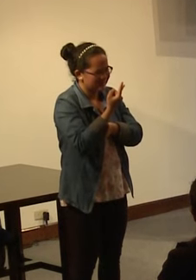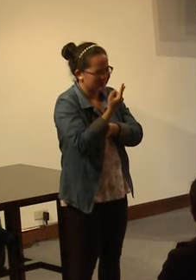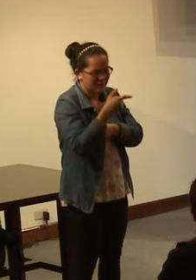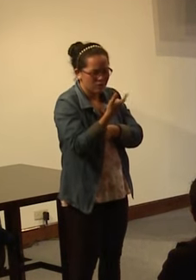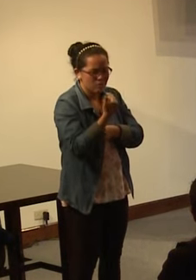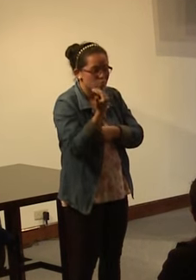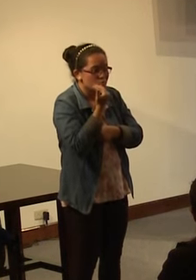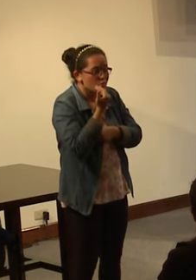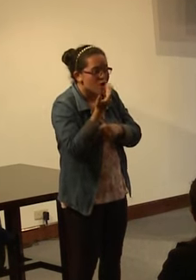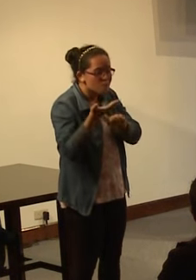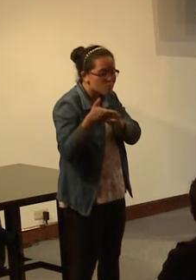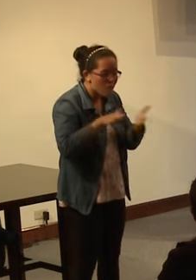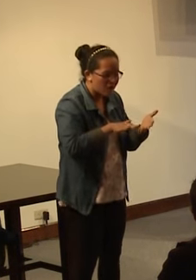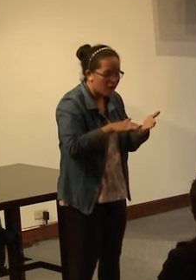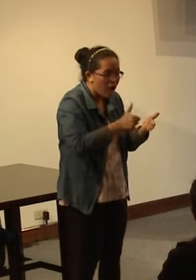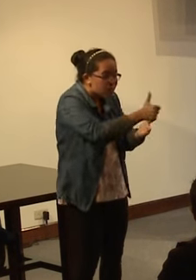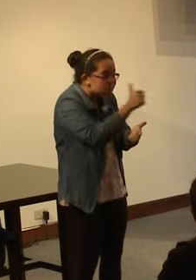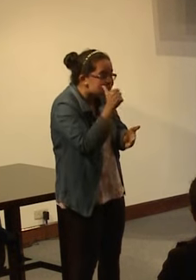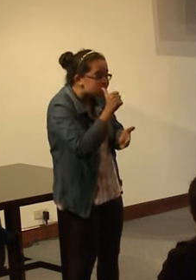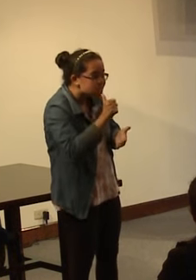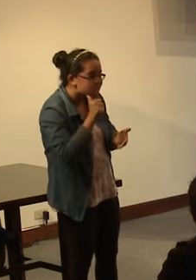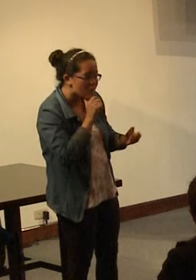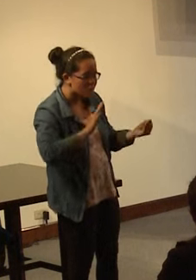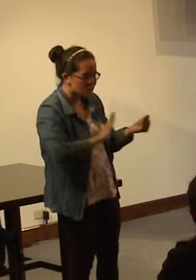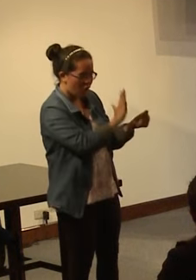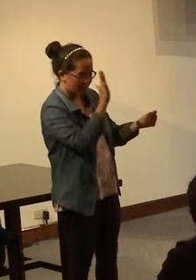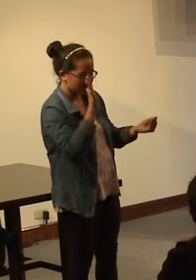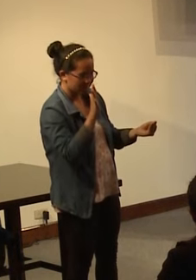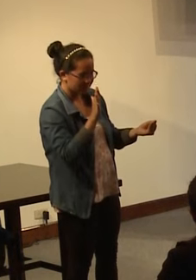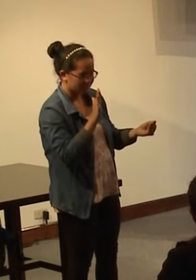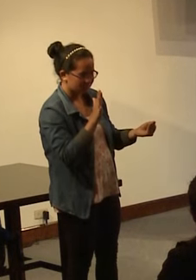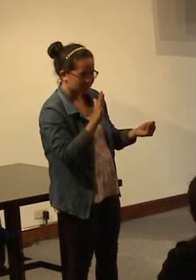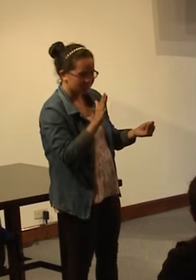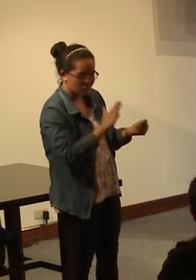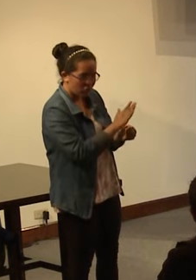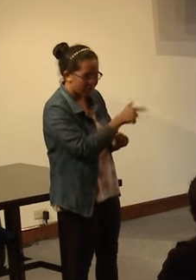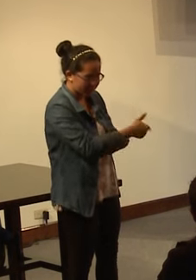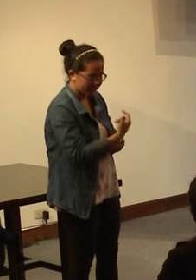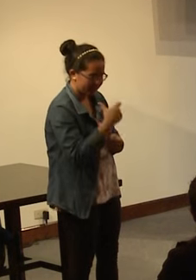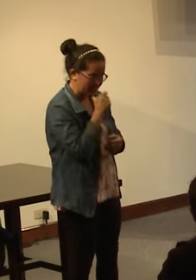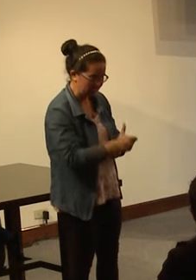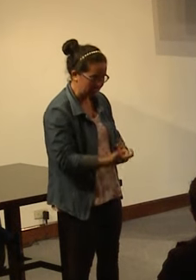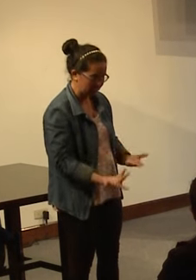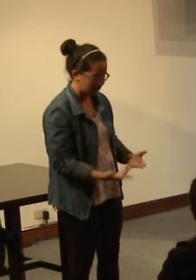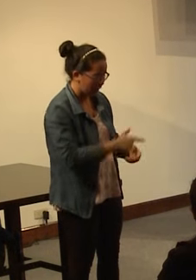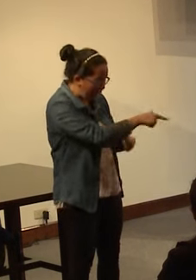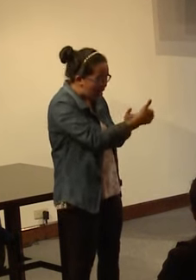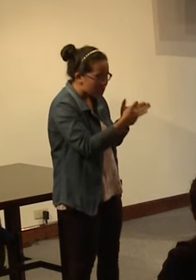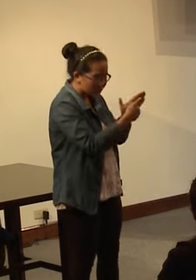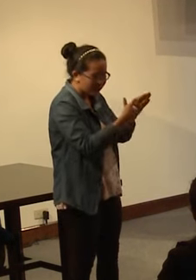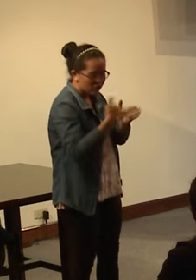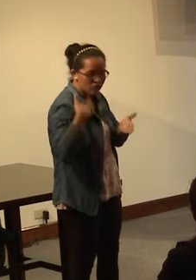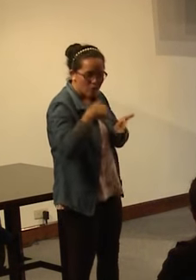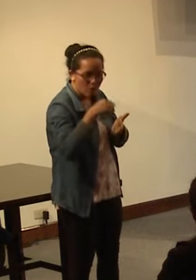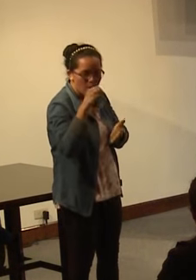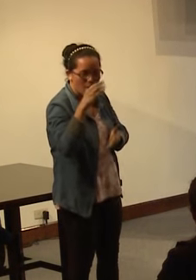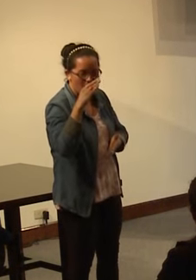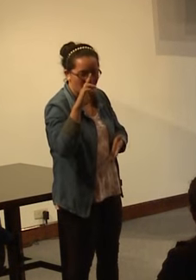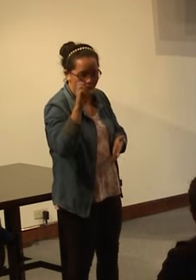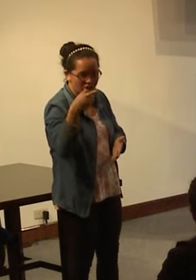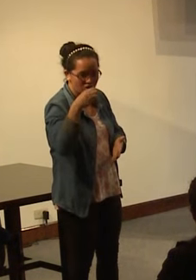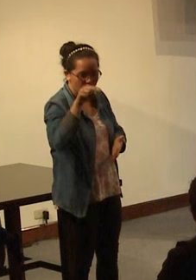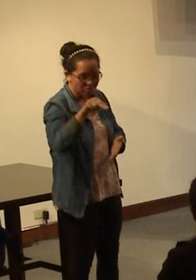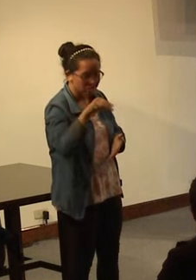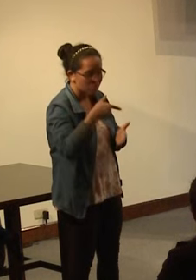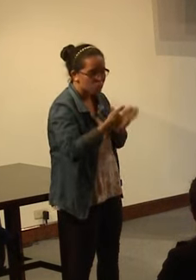mujer embarazada muerta violentamente, producto de un embarazo. Eso es lo que pinta Obregón en ese cuadro. Sí.